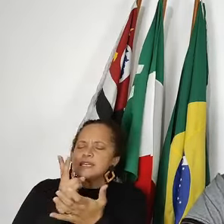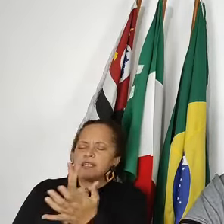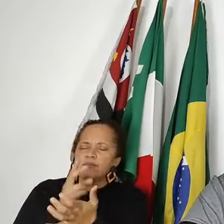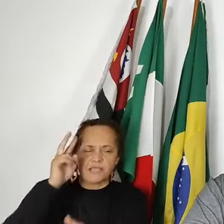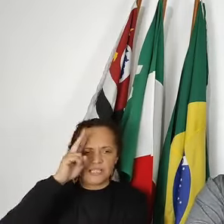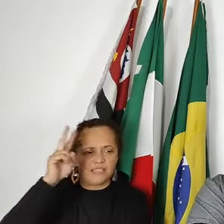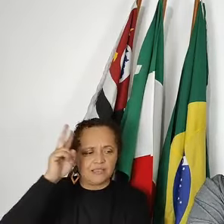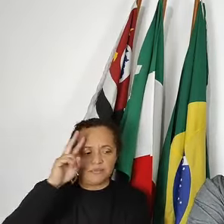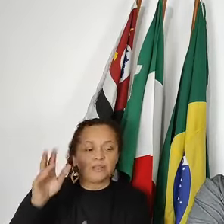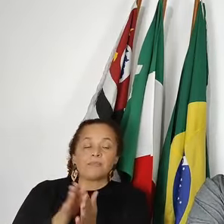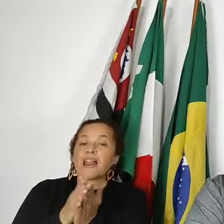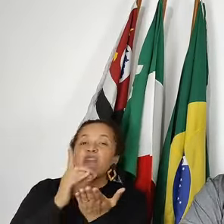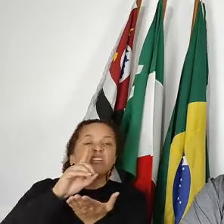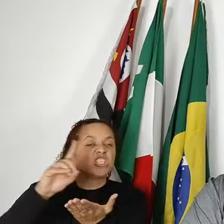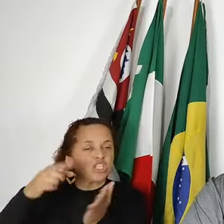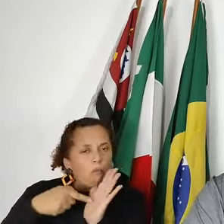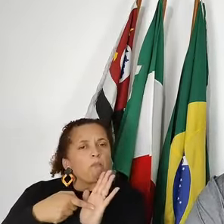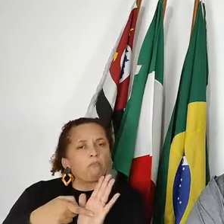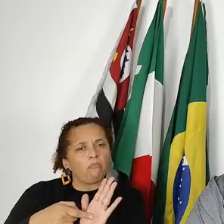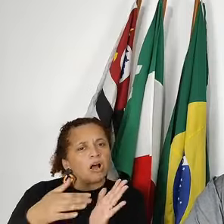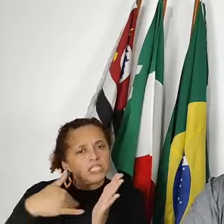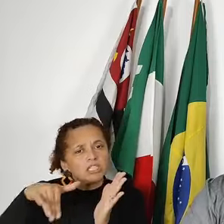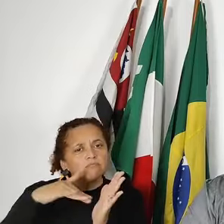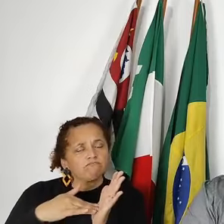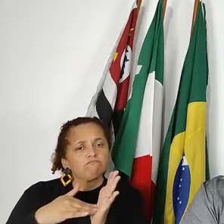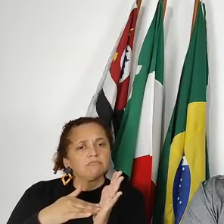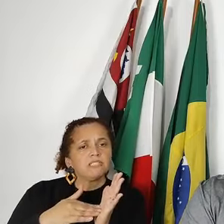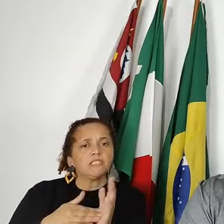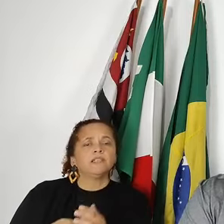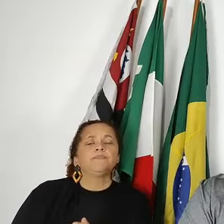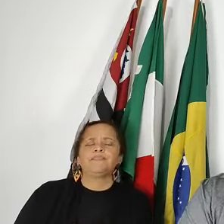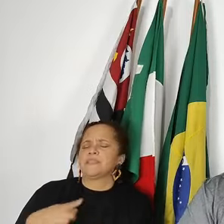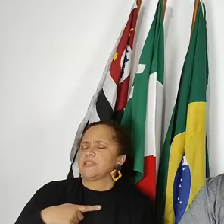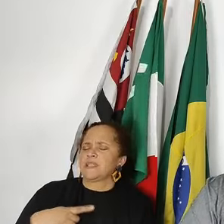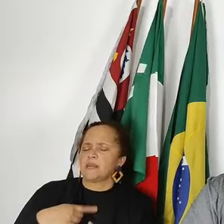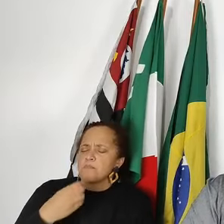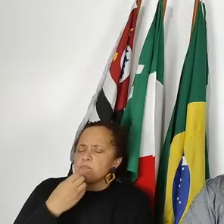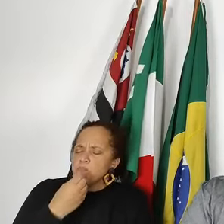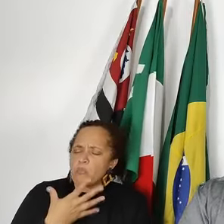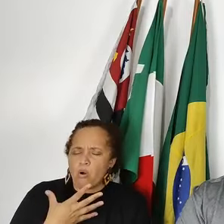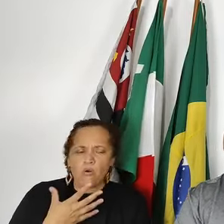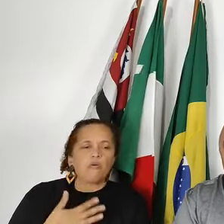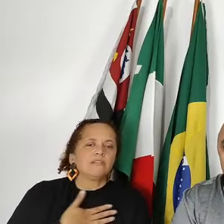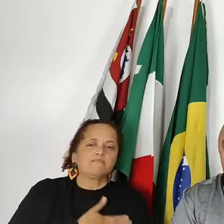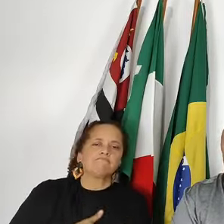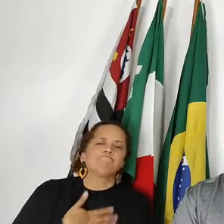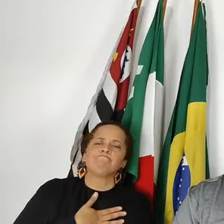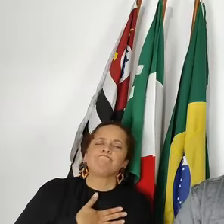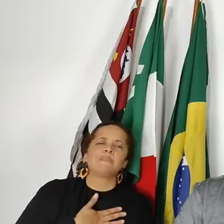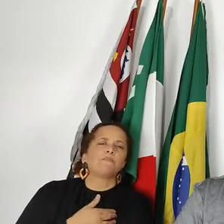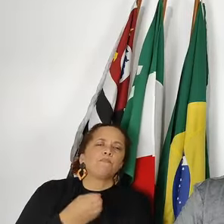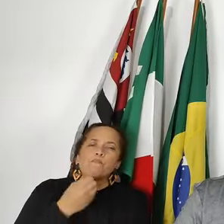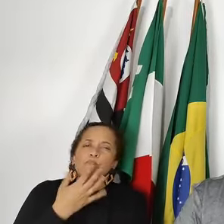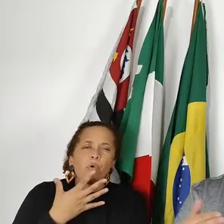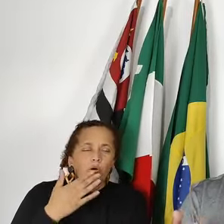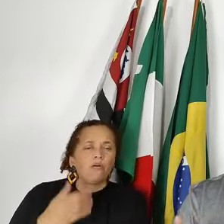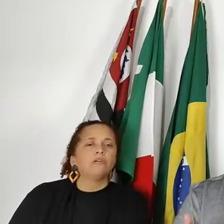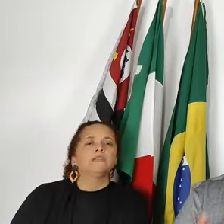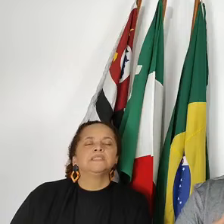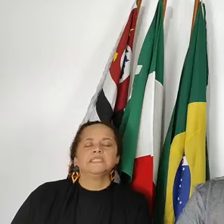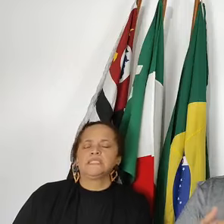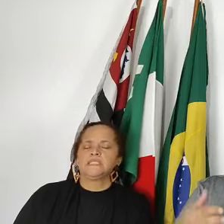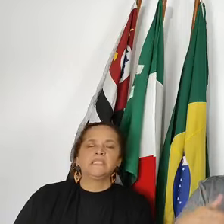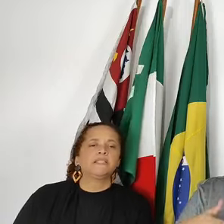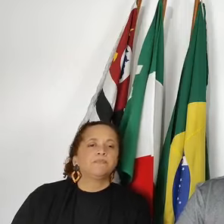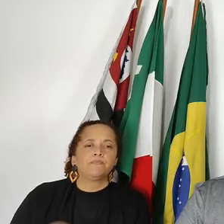no Evangelho de Cristo, na palavra de Deus, existe muitas coisas que é boa, agradável, de boa fama e